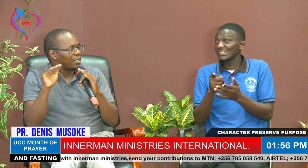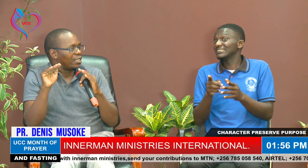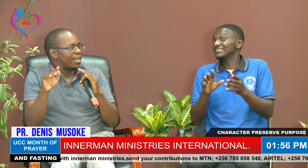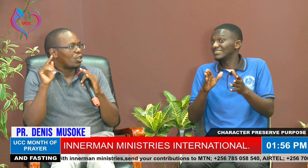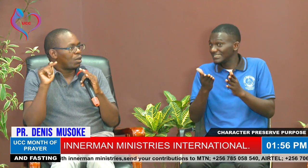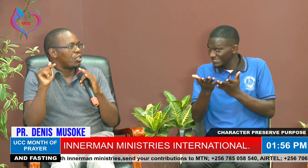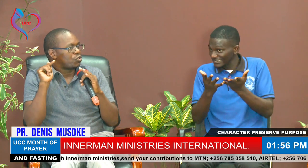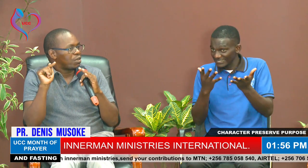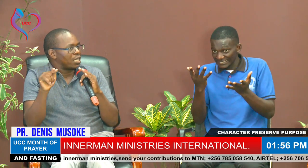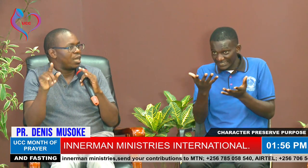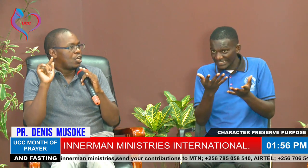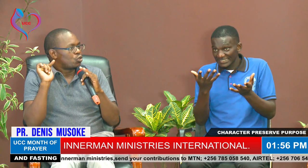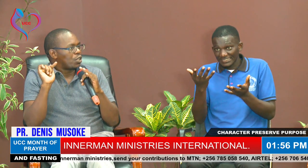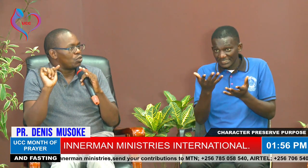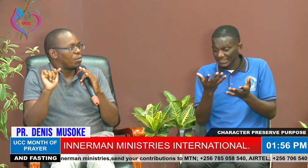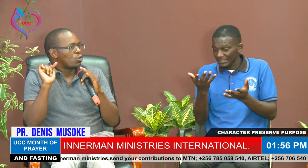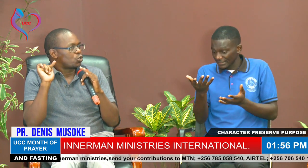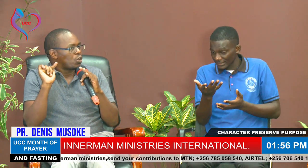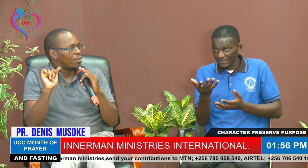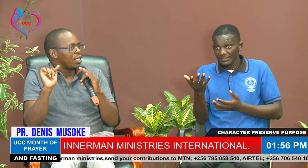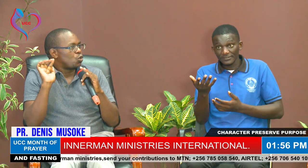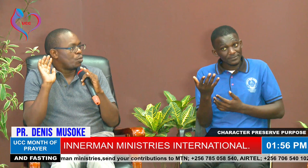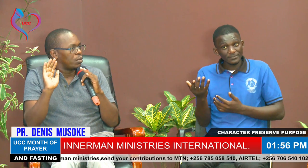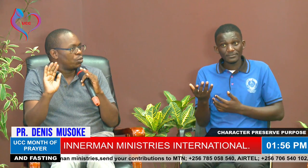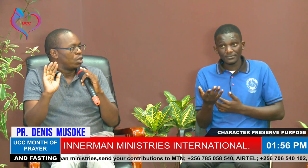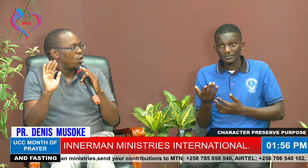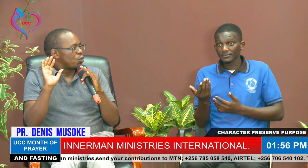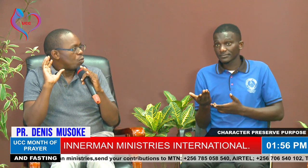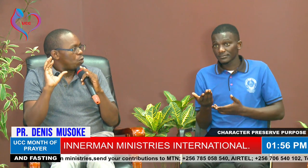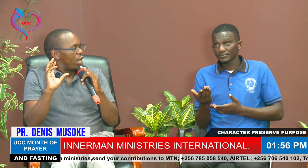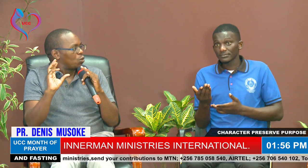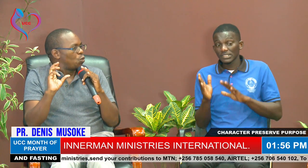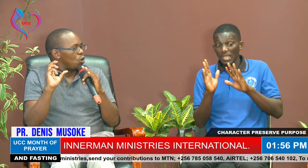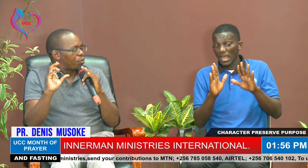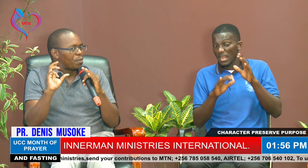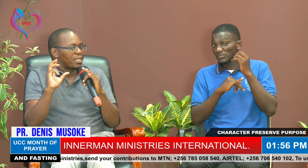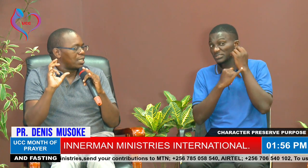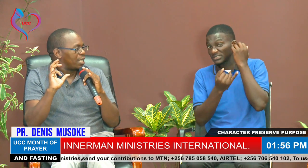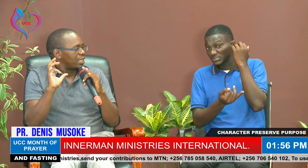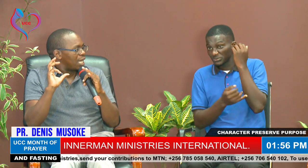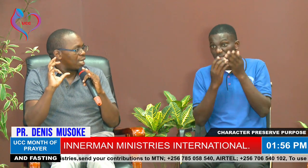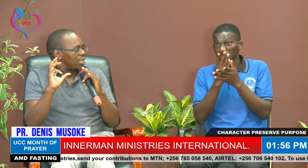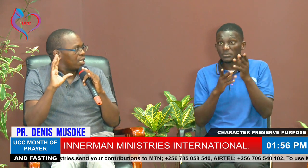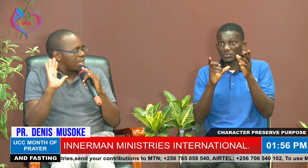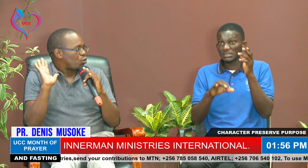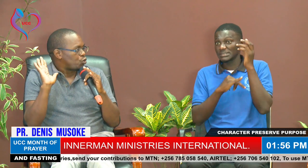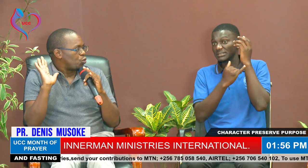did iranga tuba ridiculinga tuba nyoma tuba songamu yaliko omulimu orokuba gwali gu compromising ne chali na